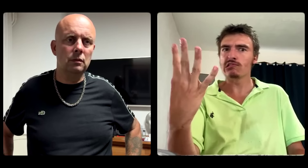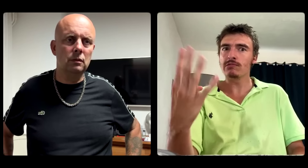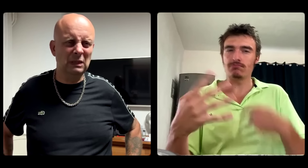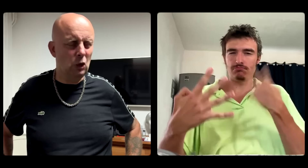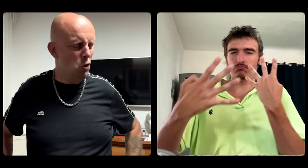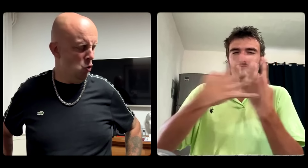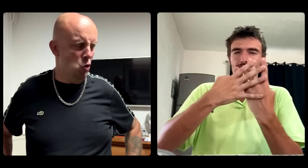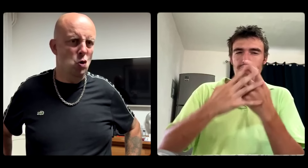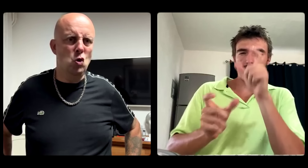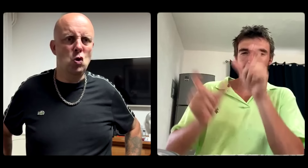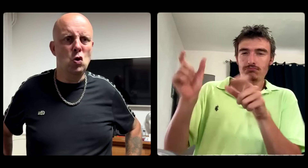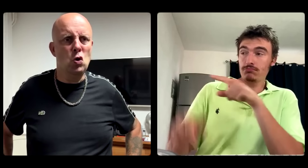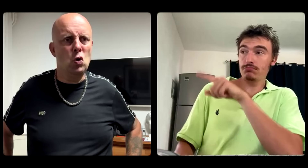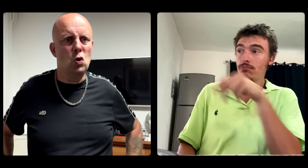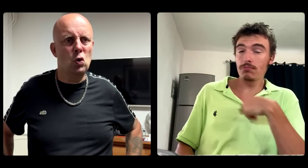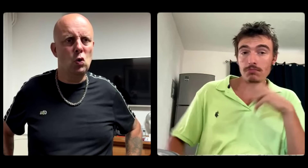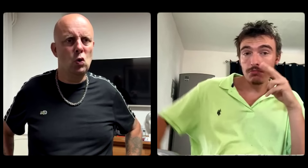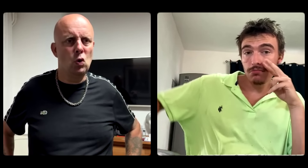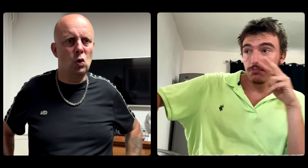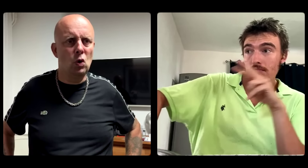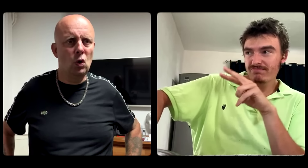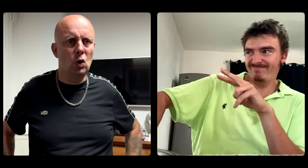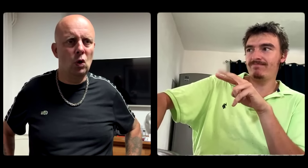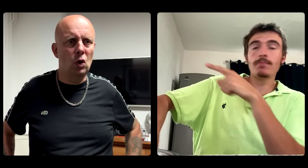Ja, daar hebben we het al uitgebreid over gehad.